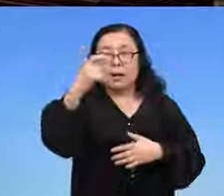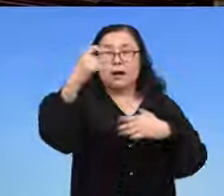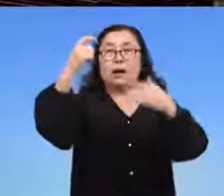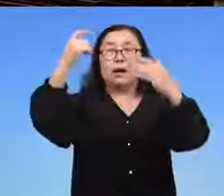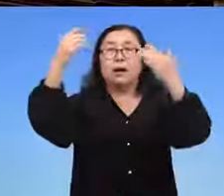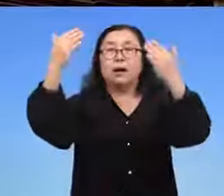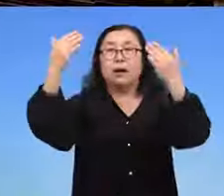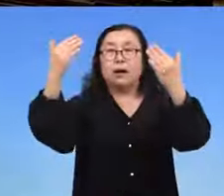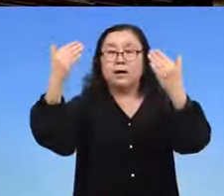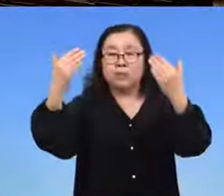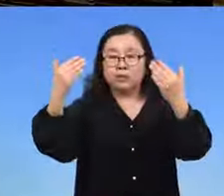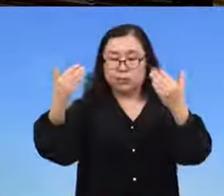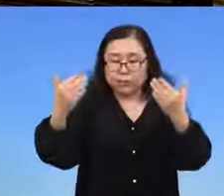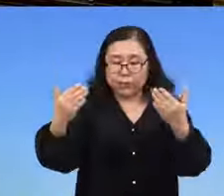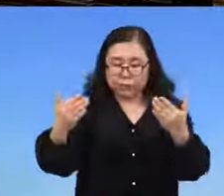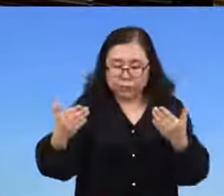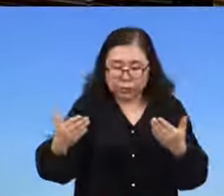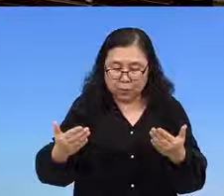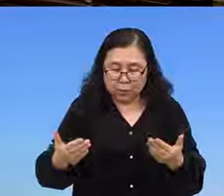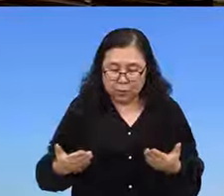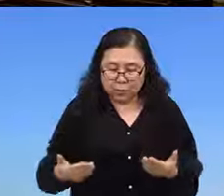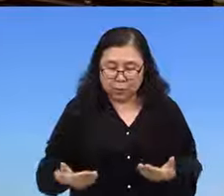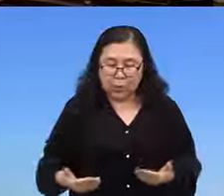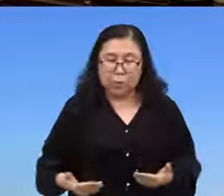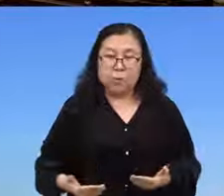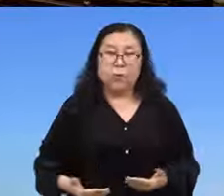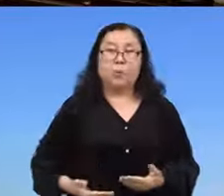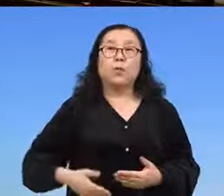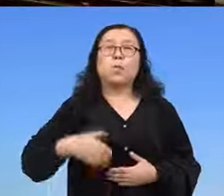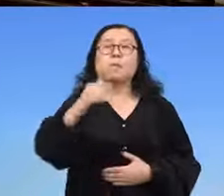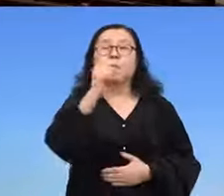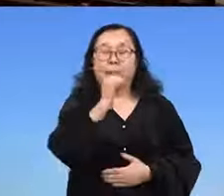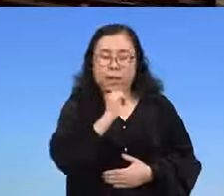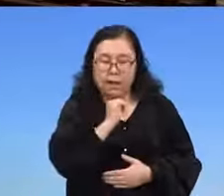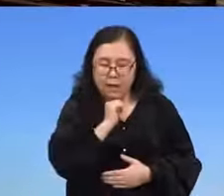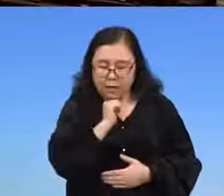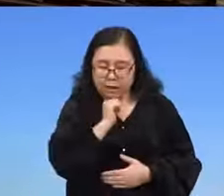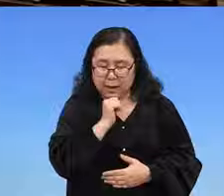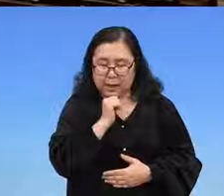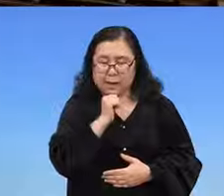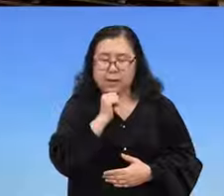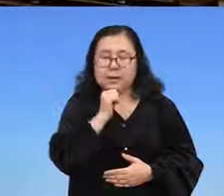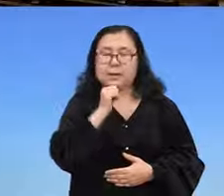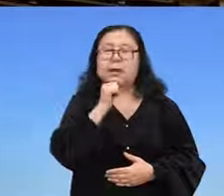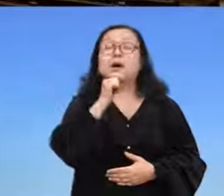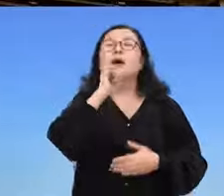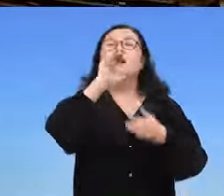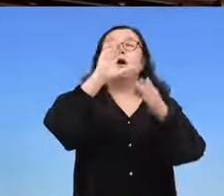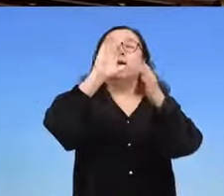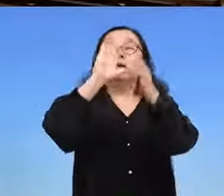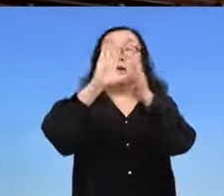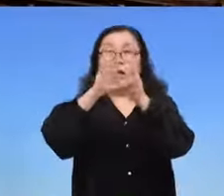약할 때 강함 주, 가난할 때 우리를